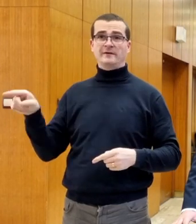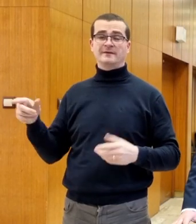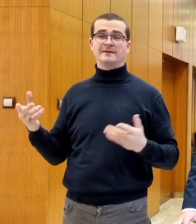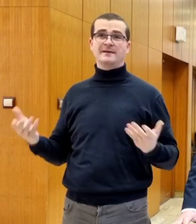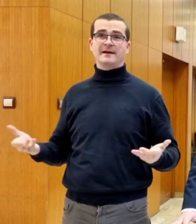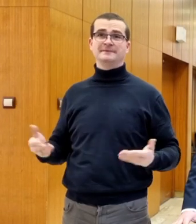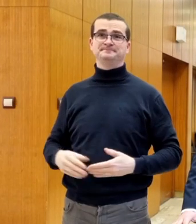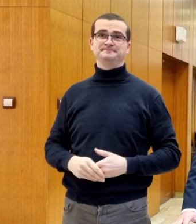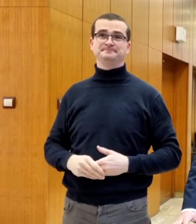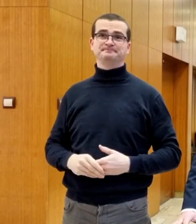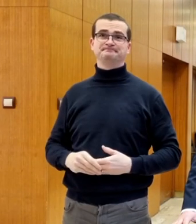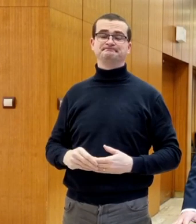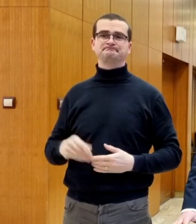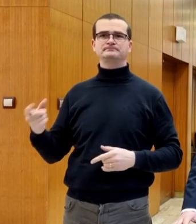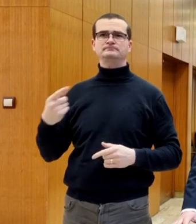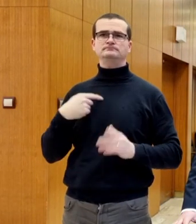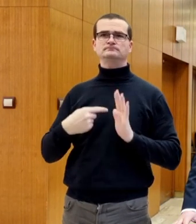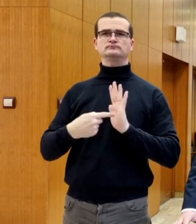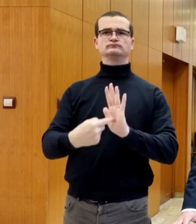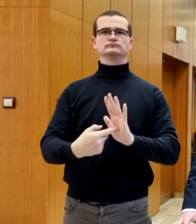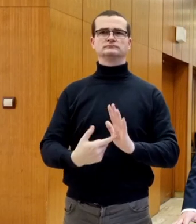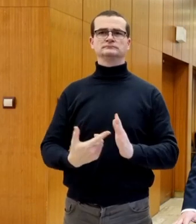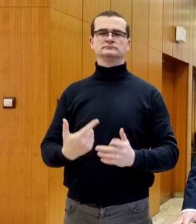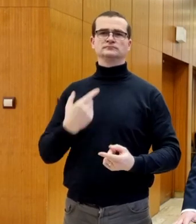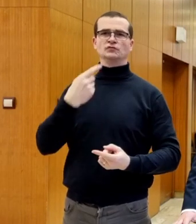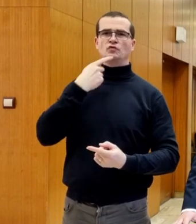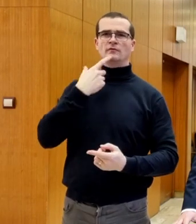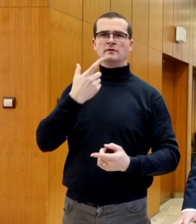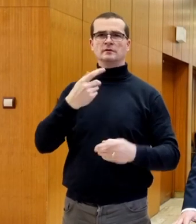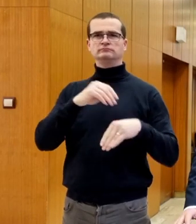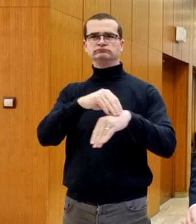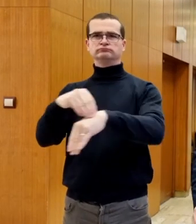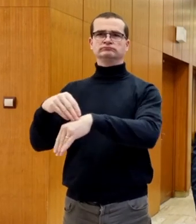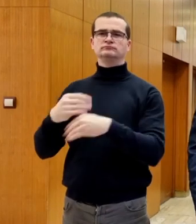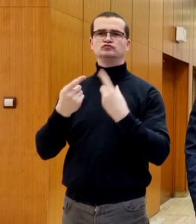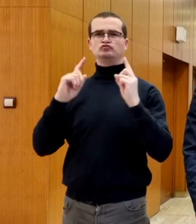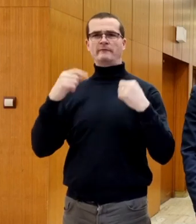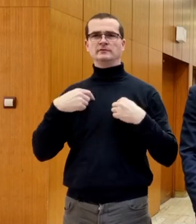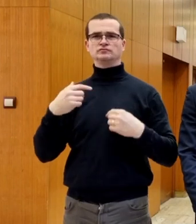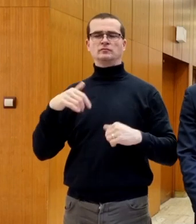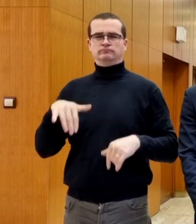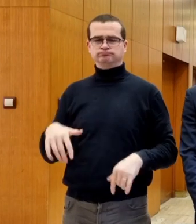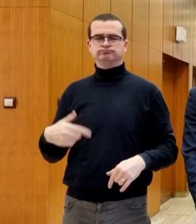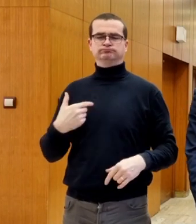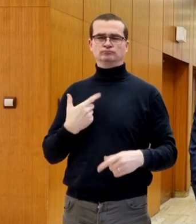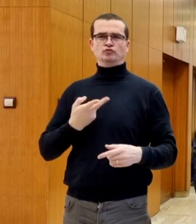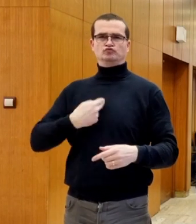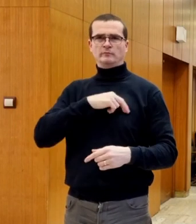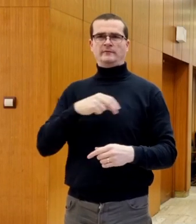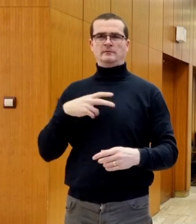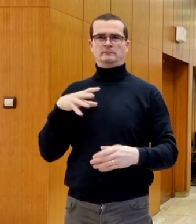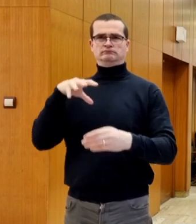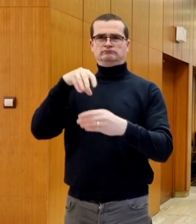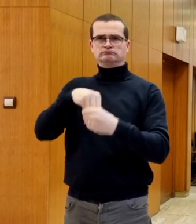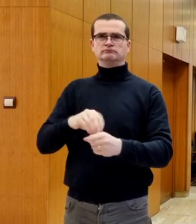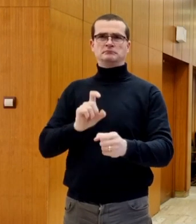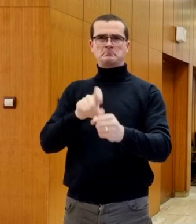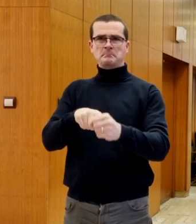tak deklarovali, tvrdili, prehlasovali, že Slovensko je zodpovedný partner, mali plné